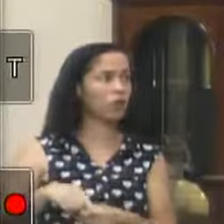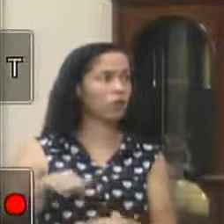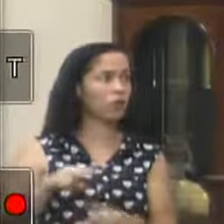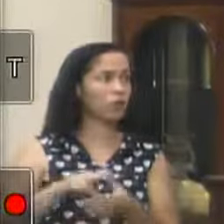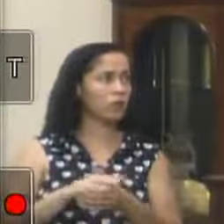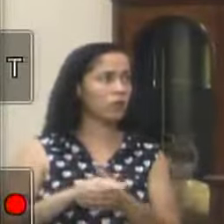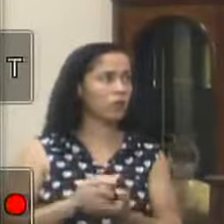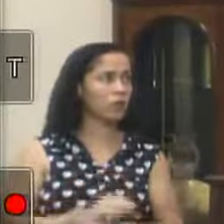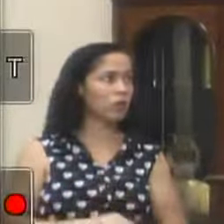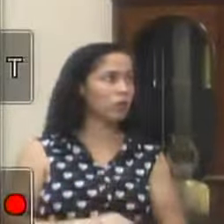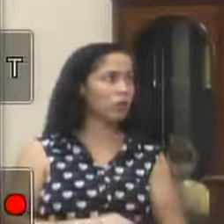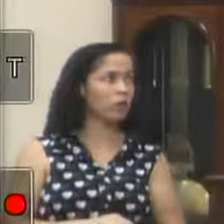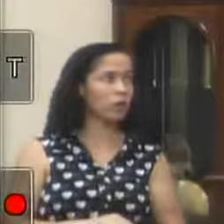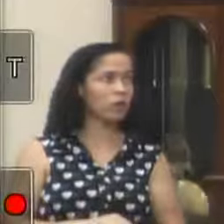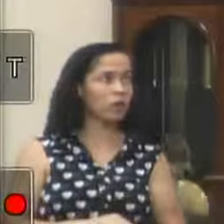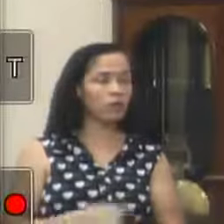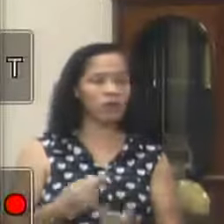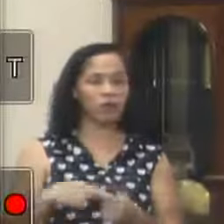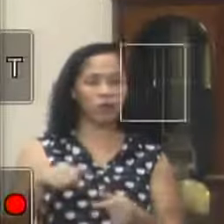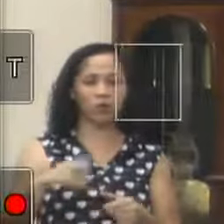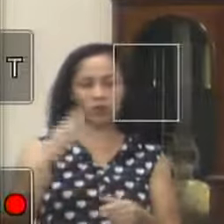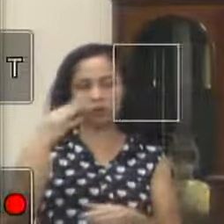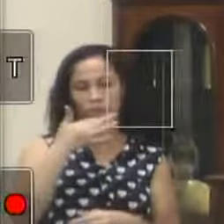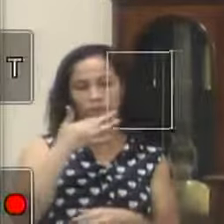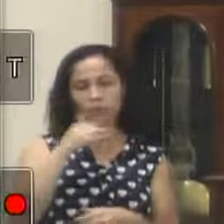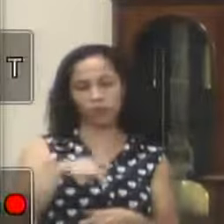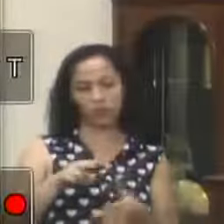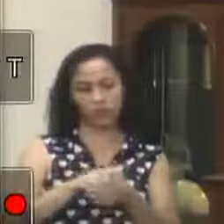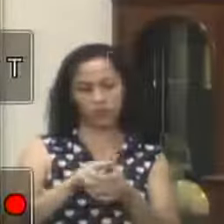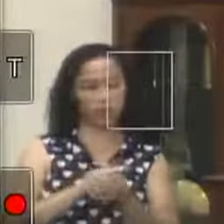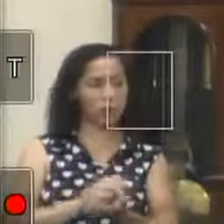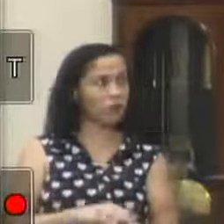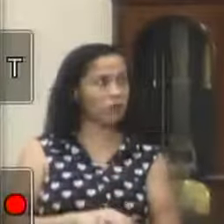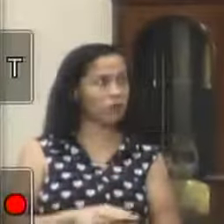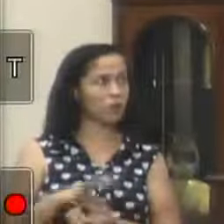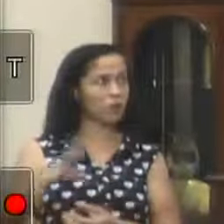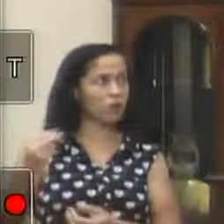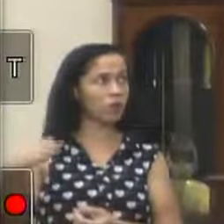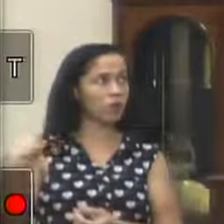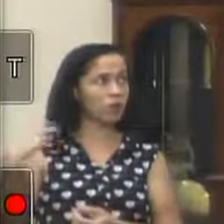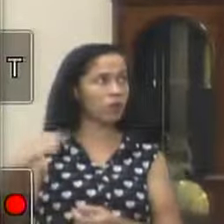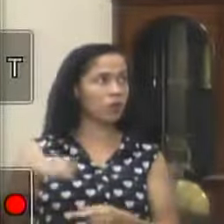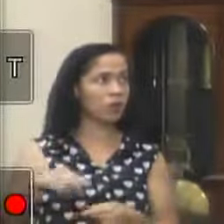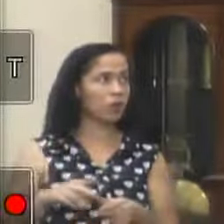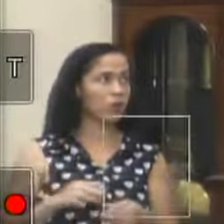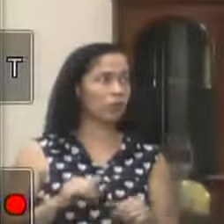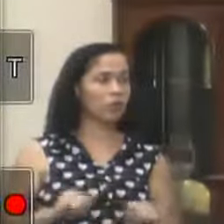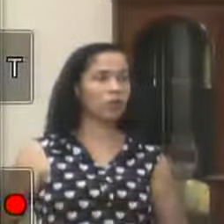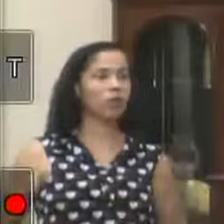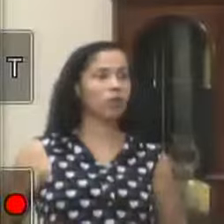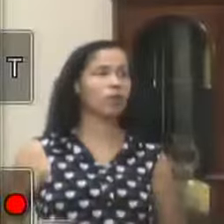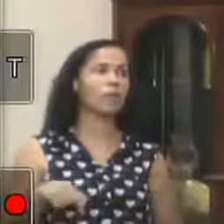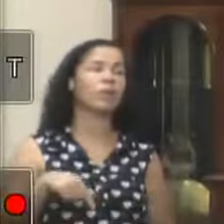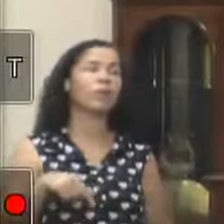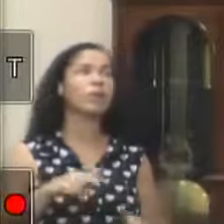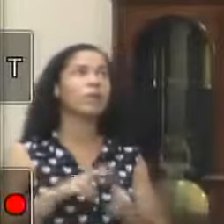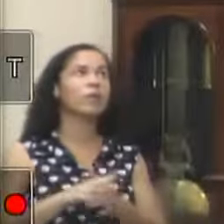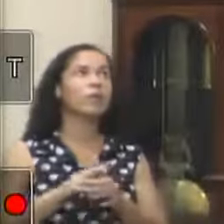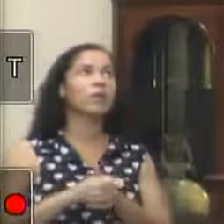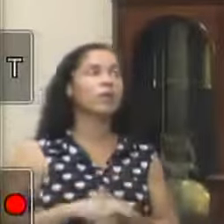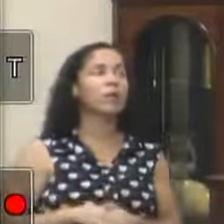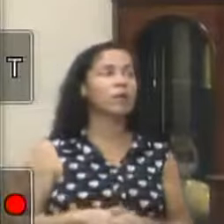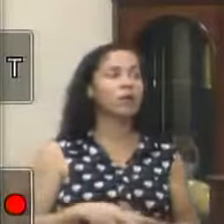Valença, realmente, né? Eu vou falar de Valença, porque é aqui que a gente tem que responder. Acredito que todos os municípios estão sofrendo com isso. Mas a gente está aqui